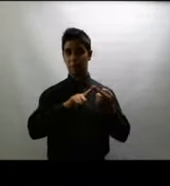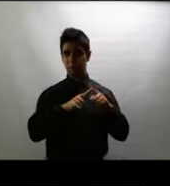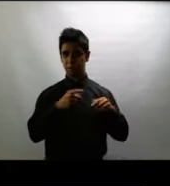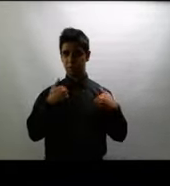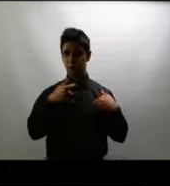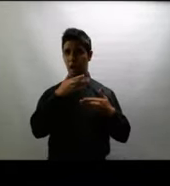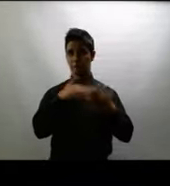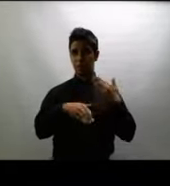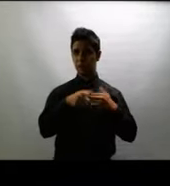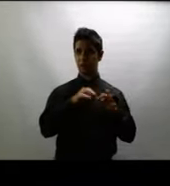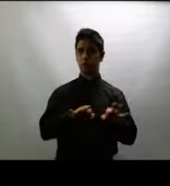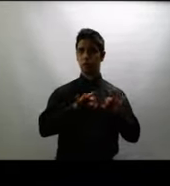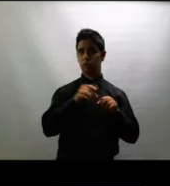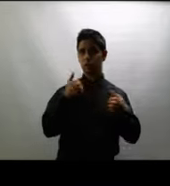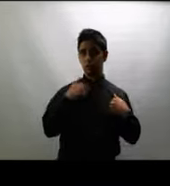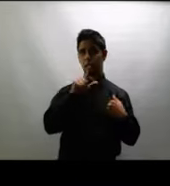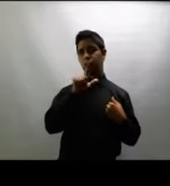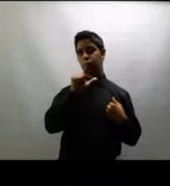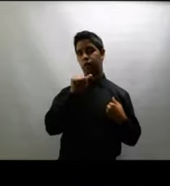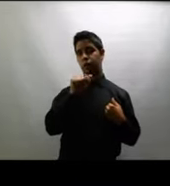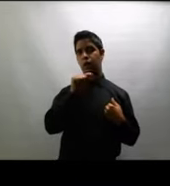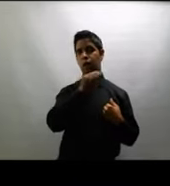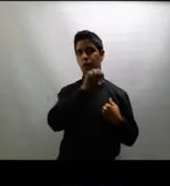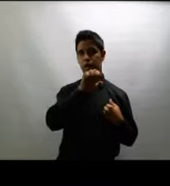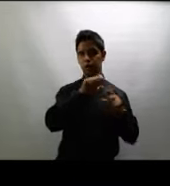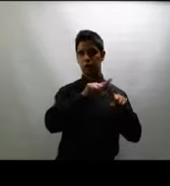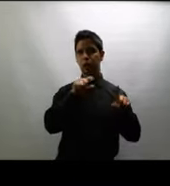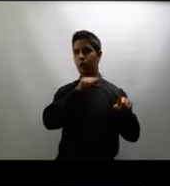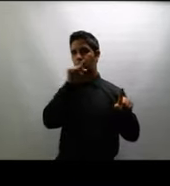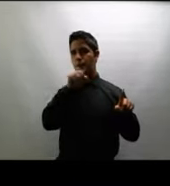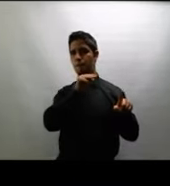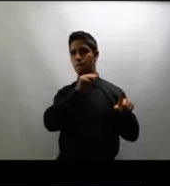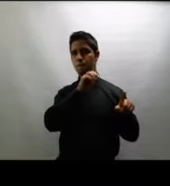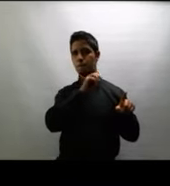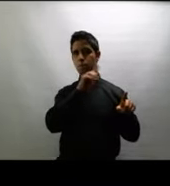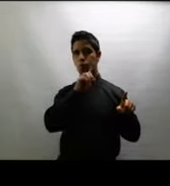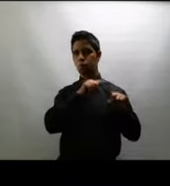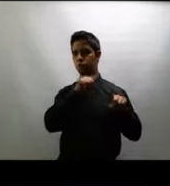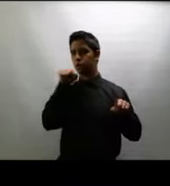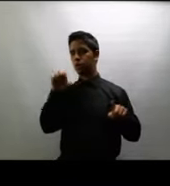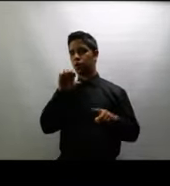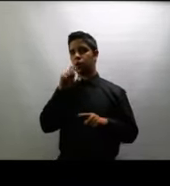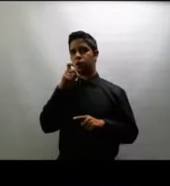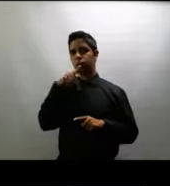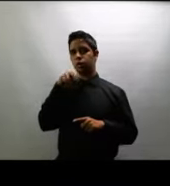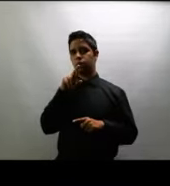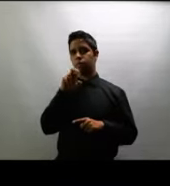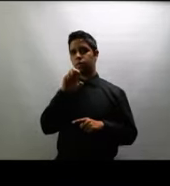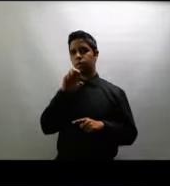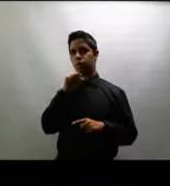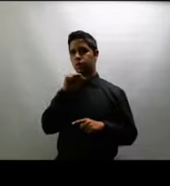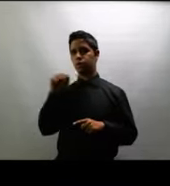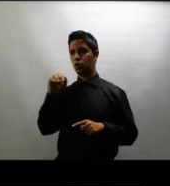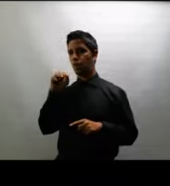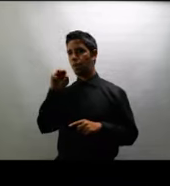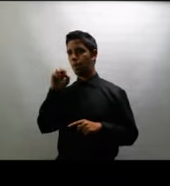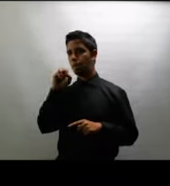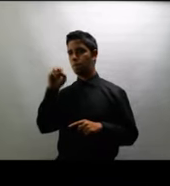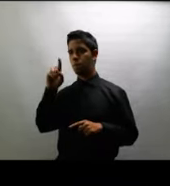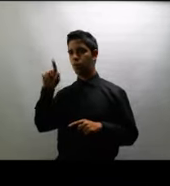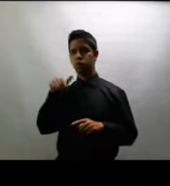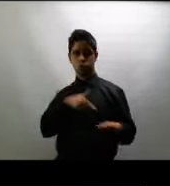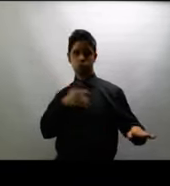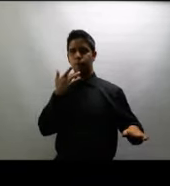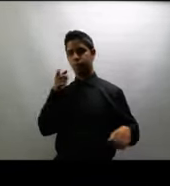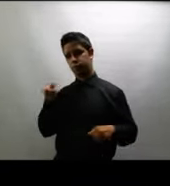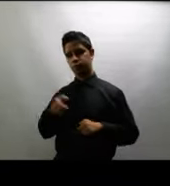que es Latte Mood. Sí, y está el Espresso Mood, que ese es el que a mí me gusta. Y entonces, ¿qué